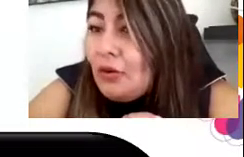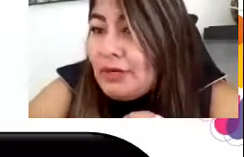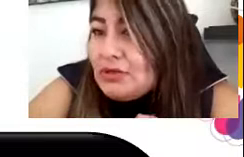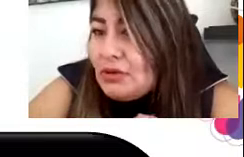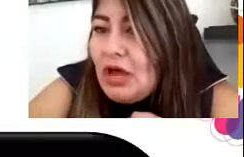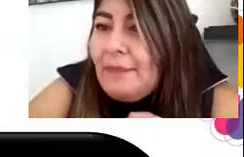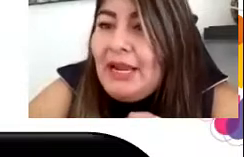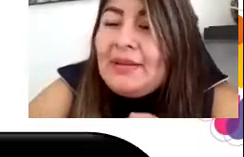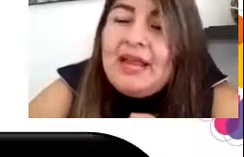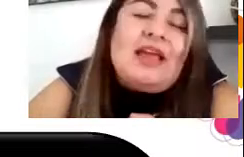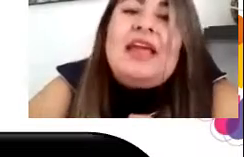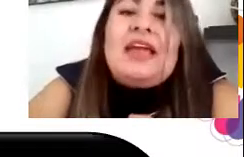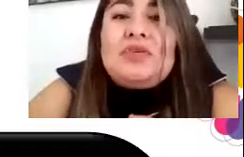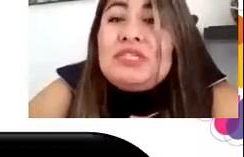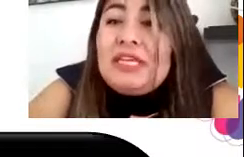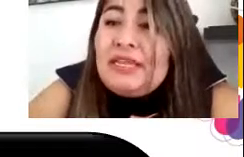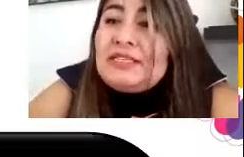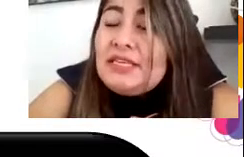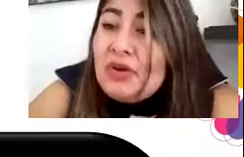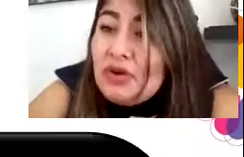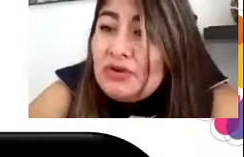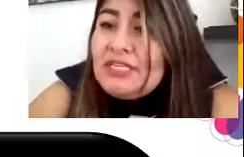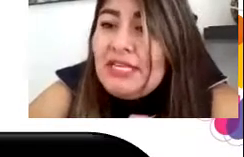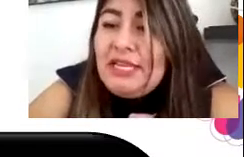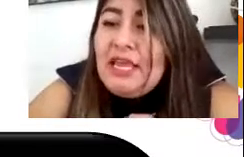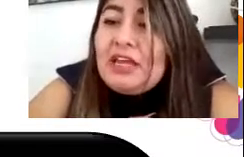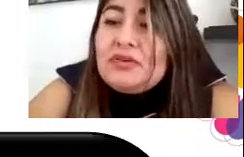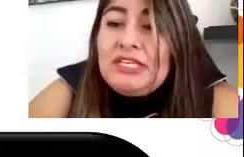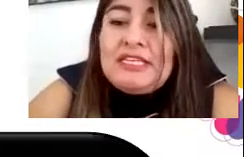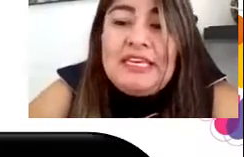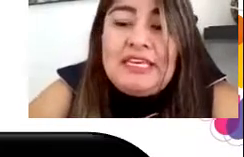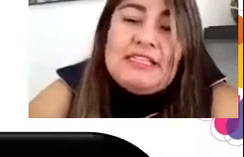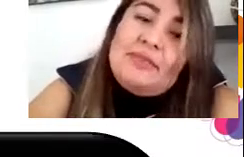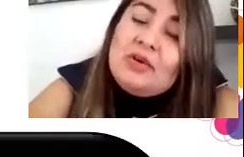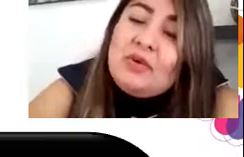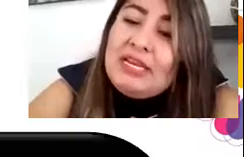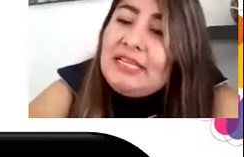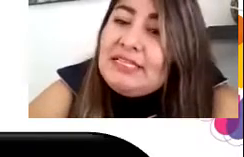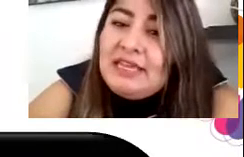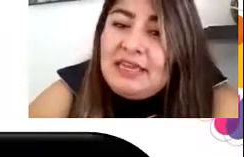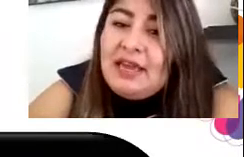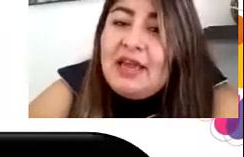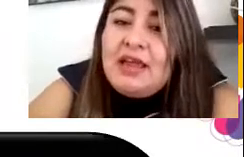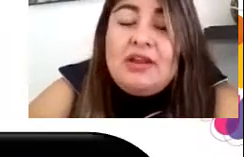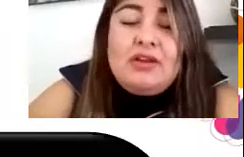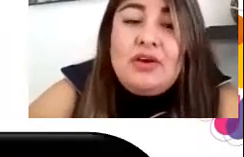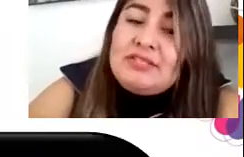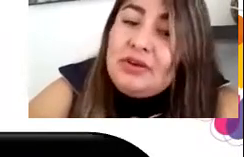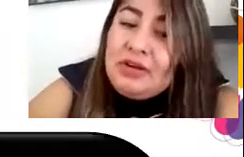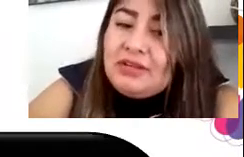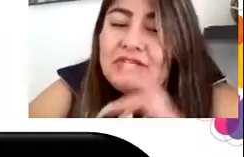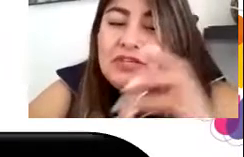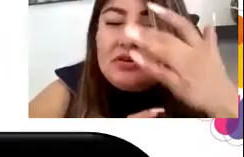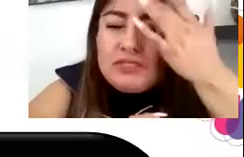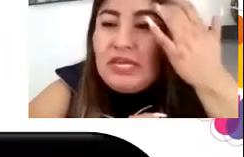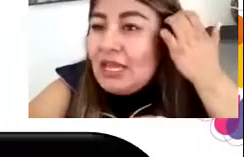o persona o palabra que ustedes desconocen, que ustedes quieren saber cuál es la seña. No es